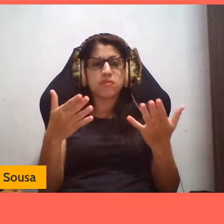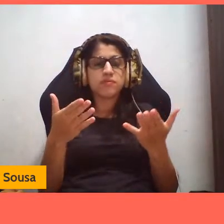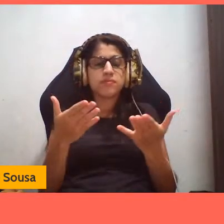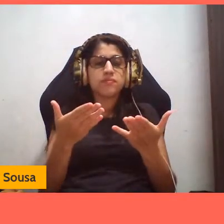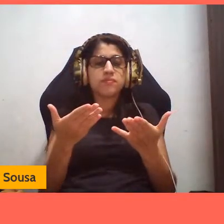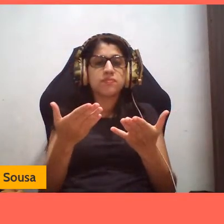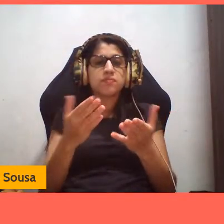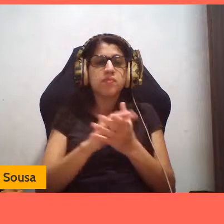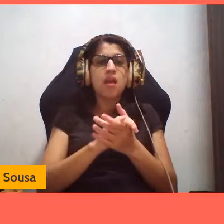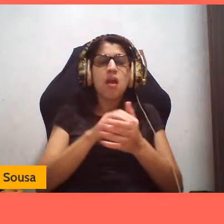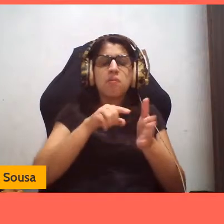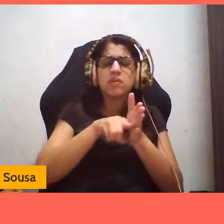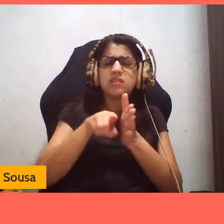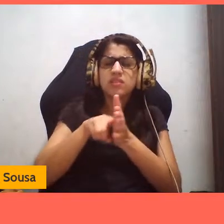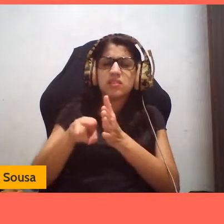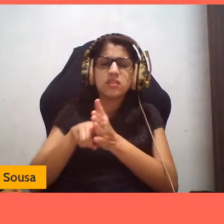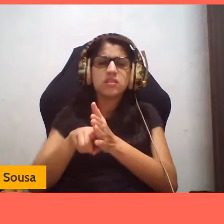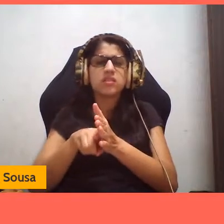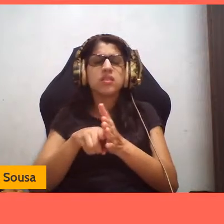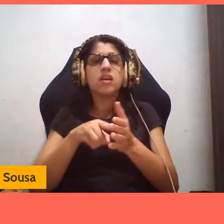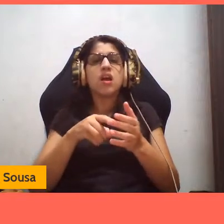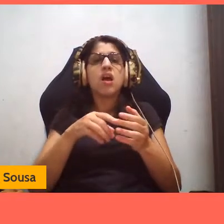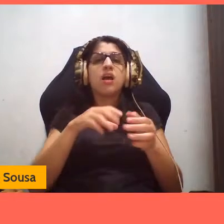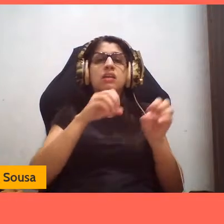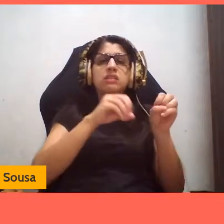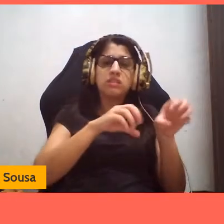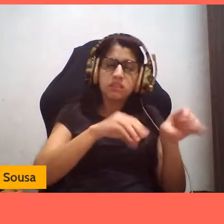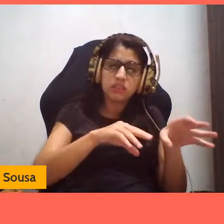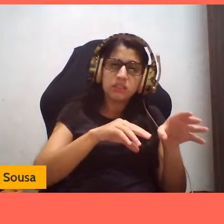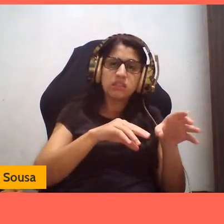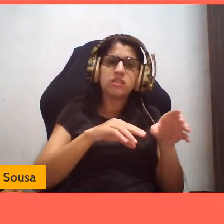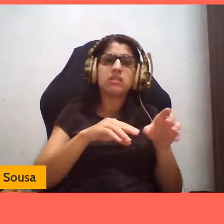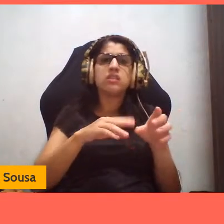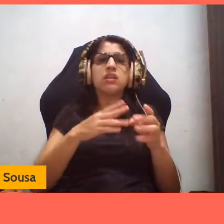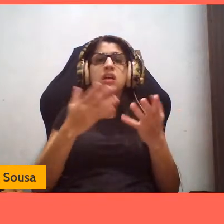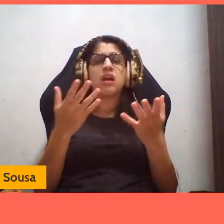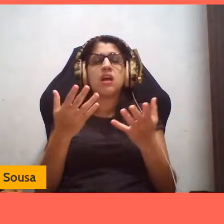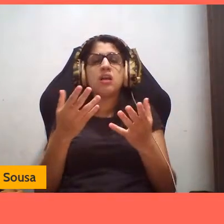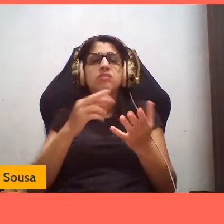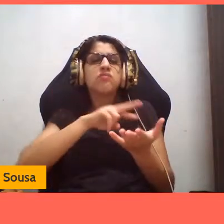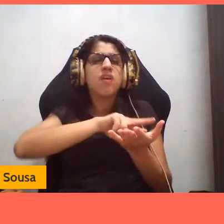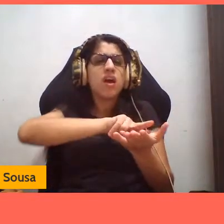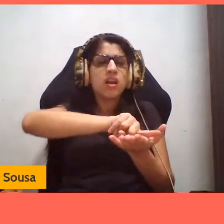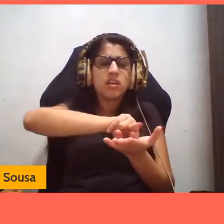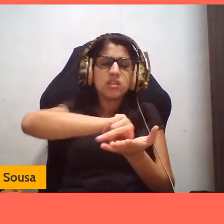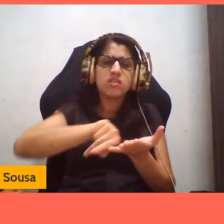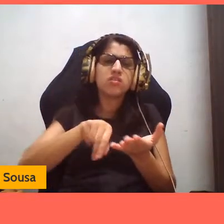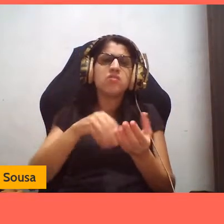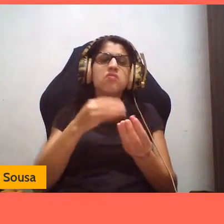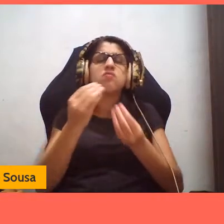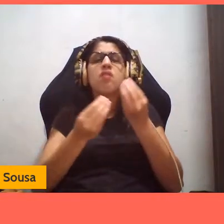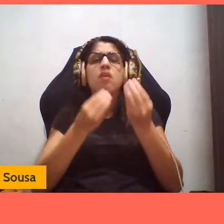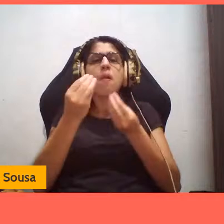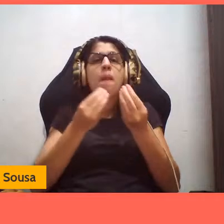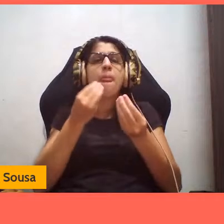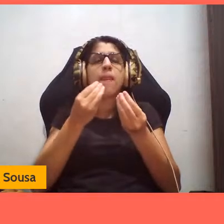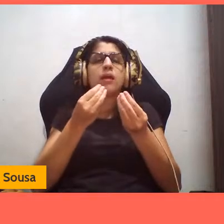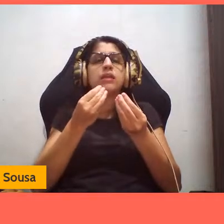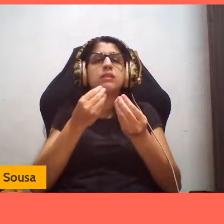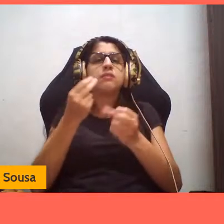Pesquisa, ensino e extensão são diferentes formas de se buscar, procurar